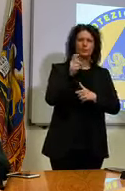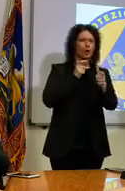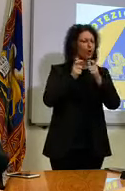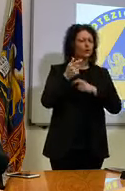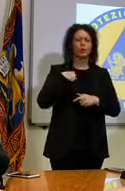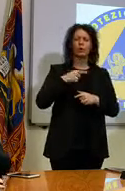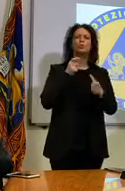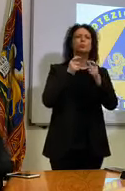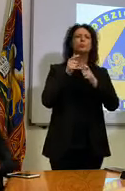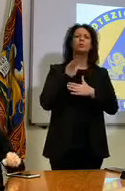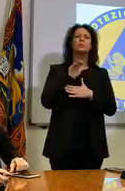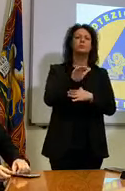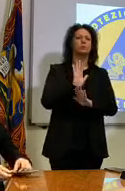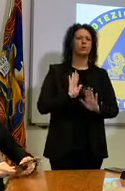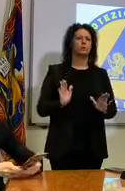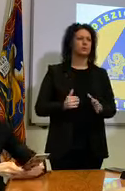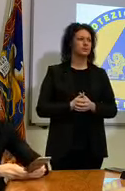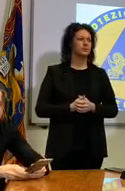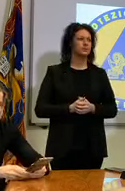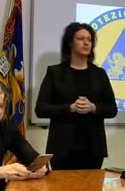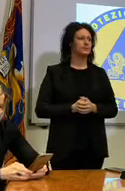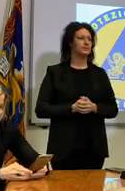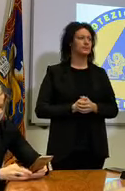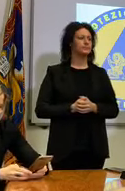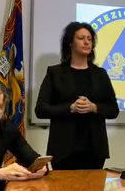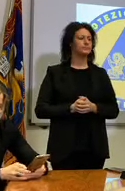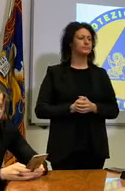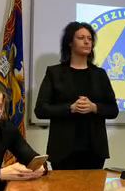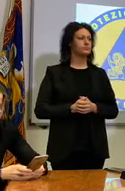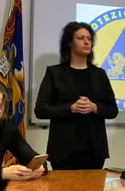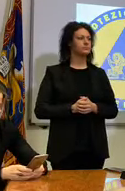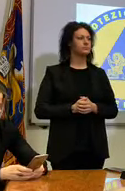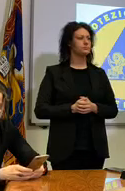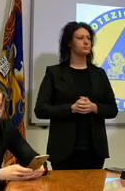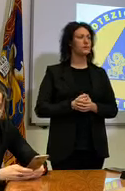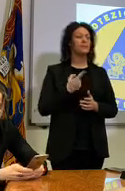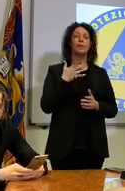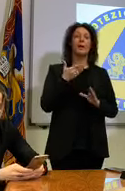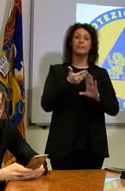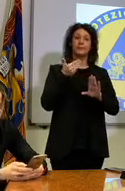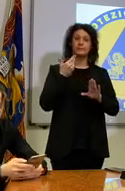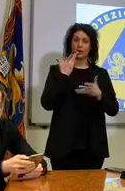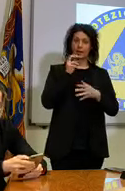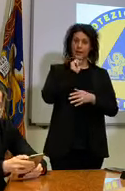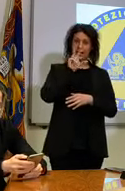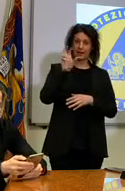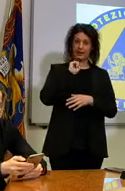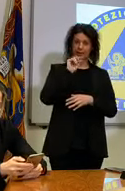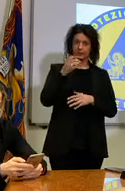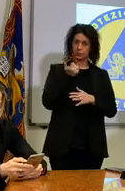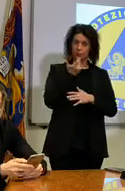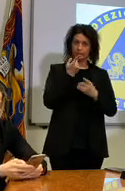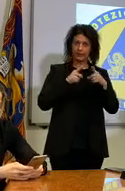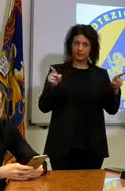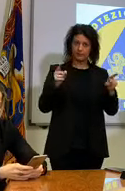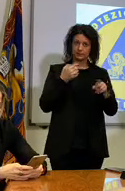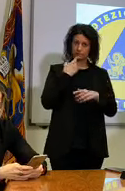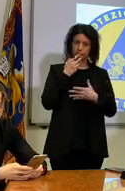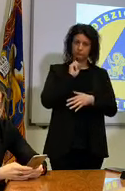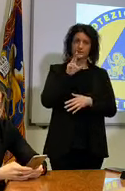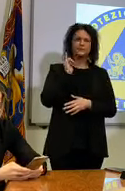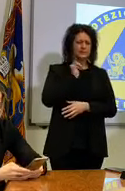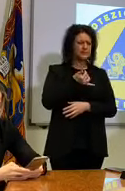tutti i giorni. Lo so che tutti i giorni avete i collegamenti, ma avevate segnalato questi numeri? No? Sì. Allora,